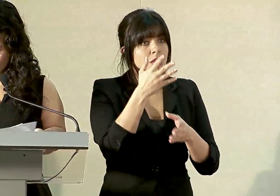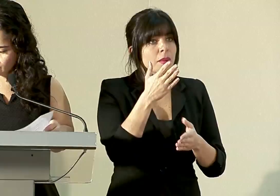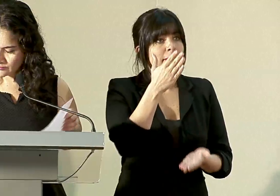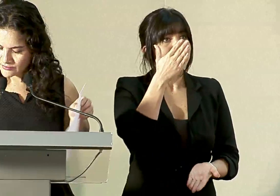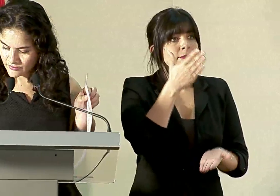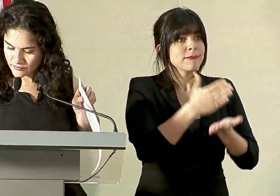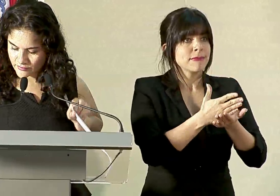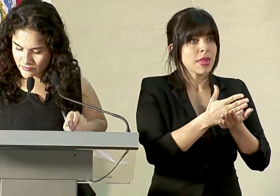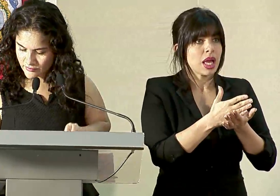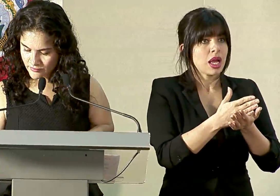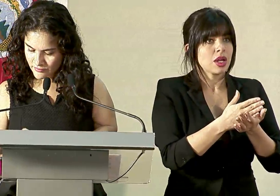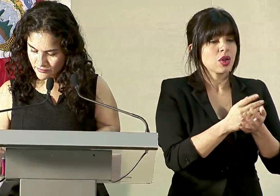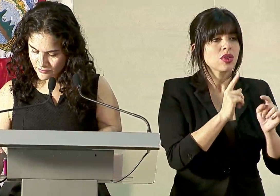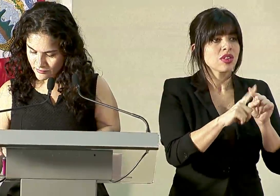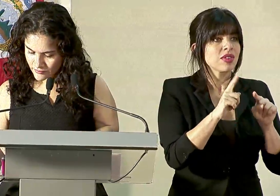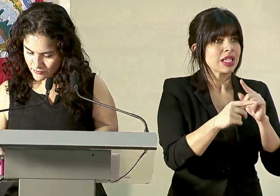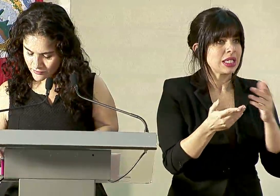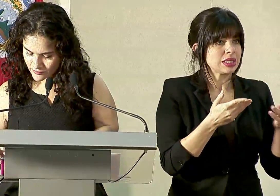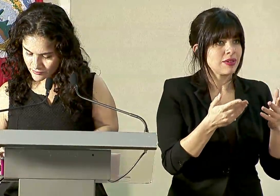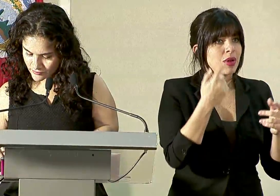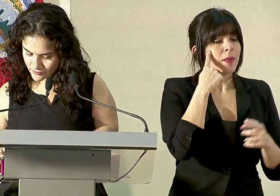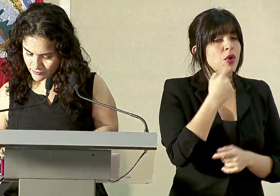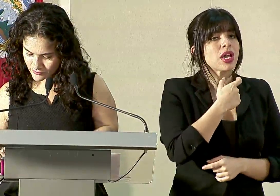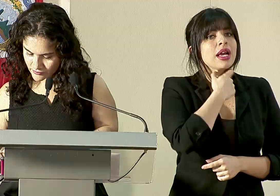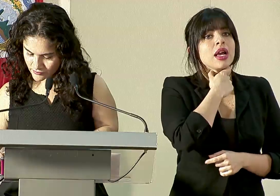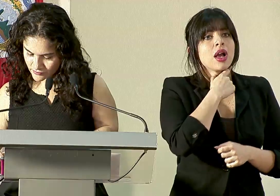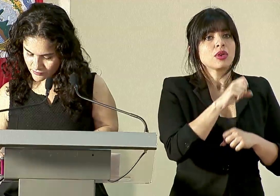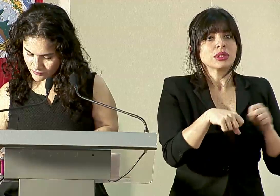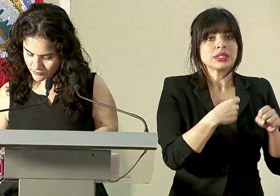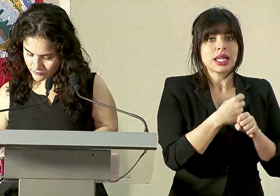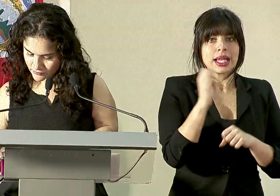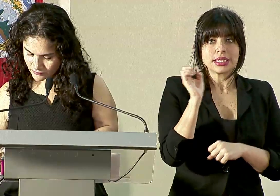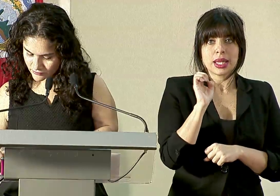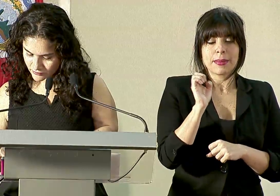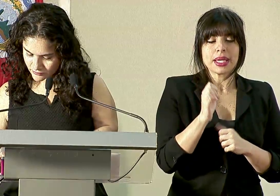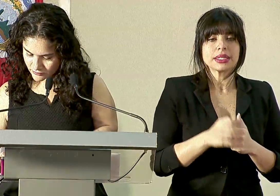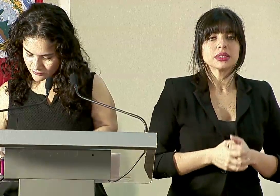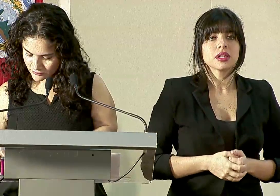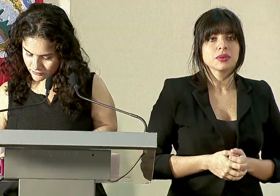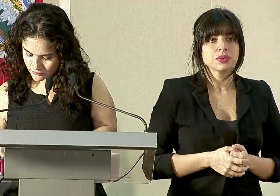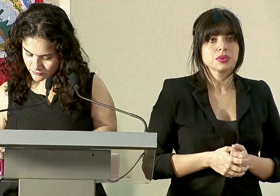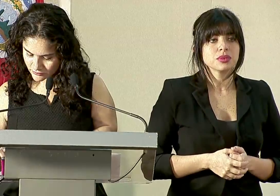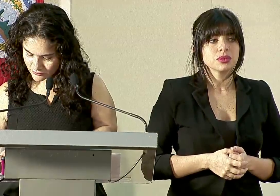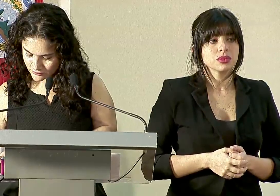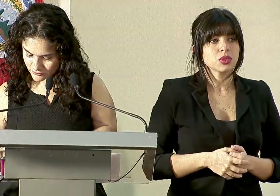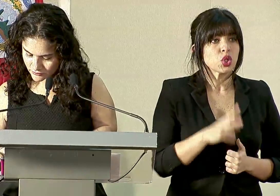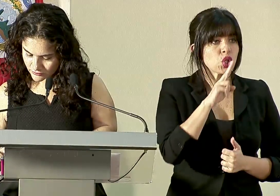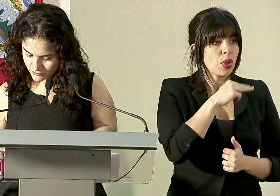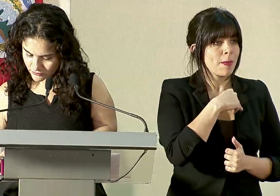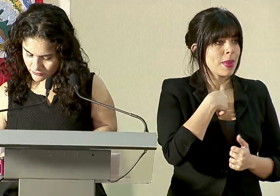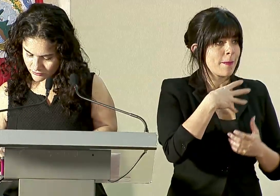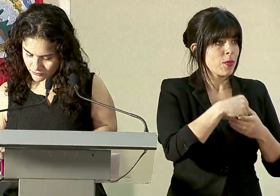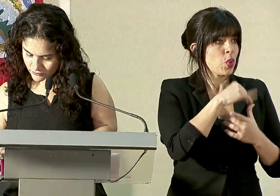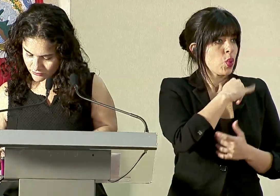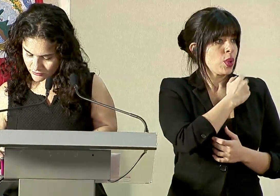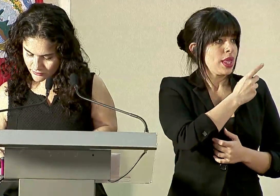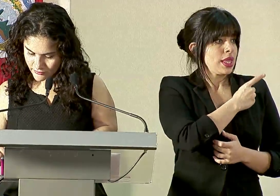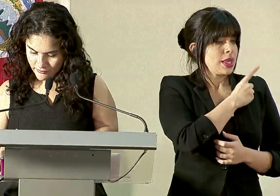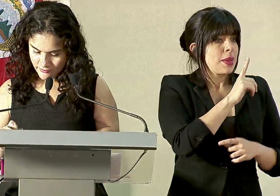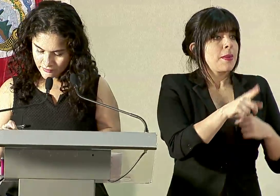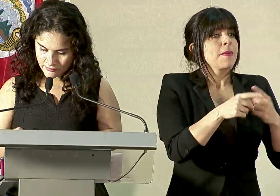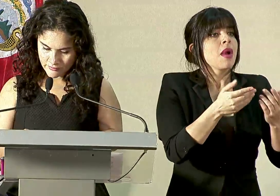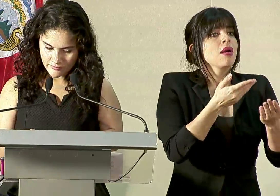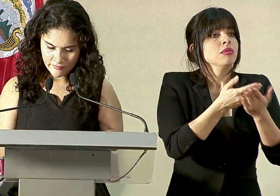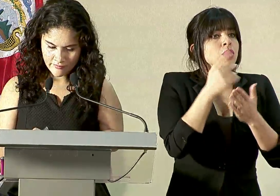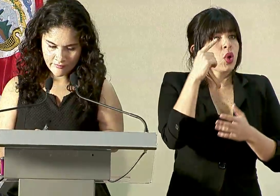en diferentes servicios por el caos de salas y emergencias dos miembros de la junta directiva van a